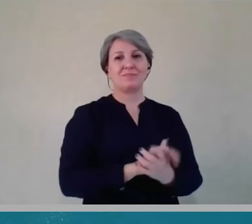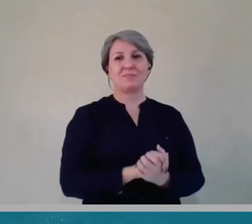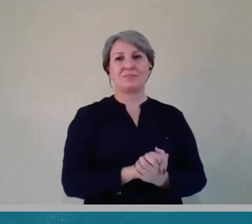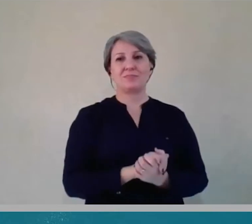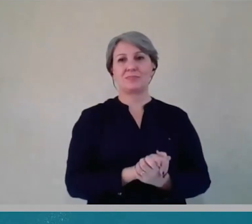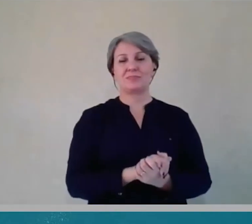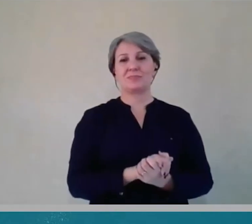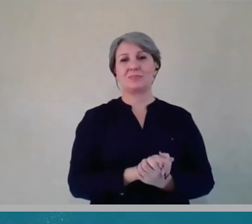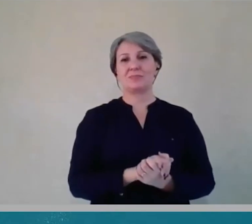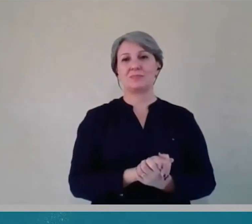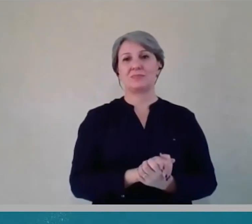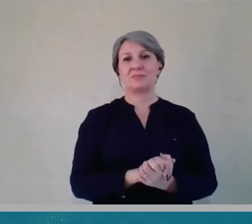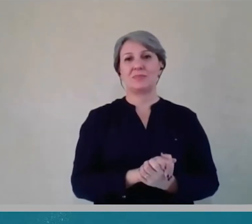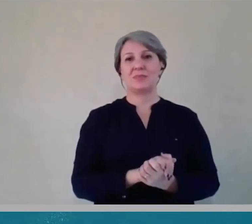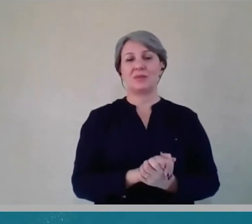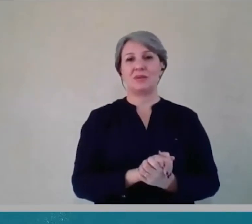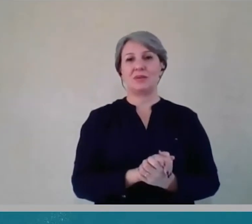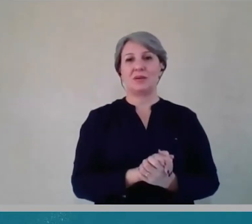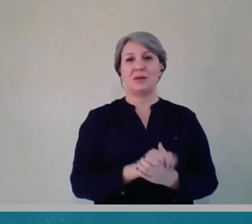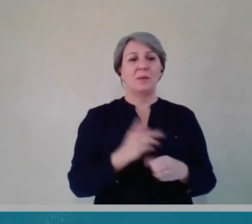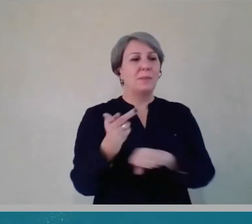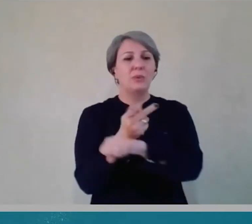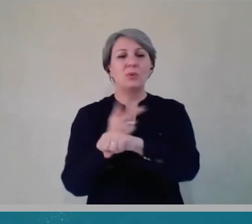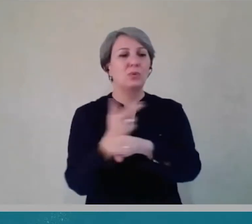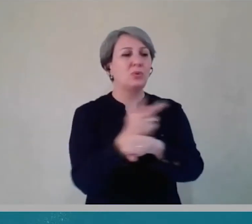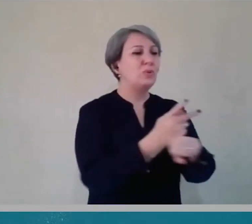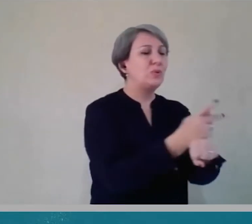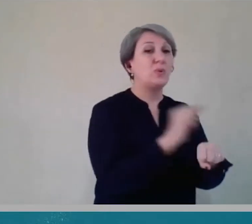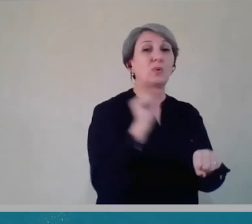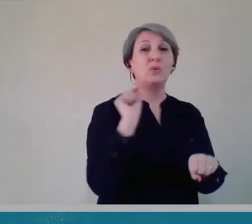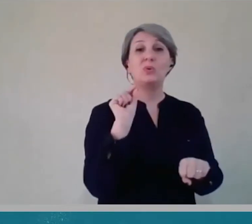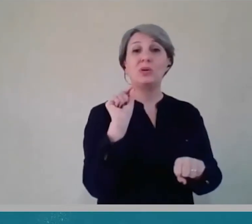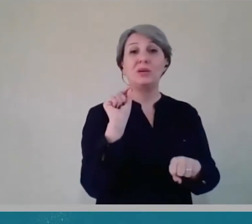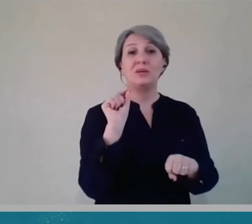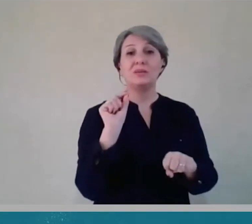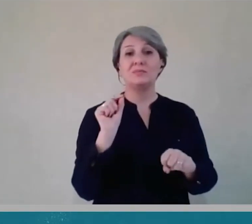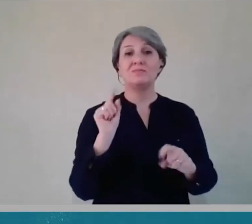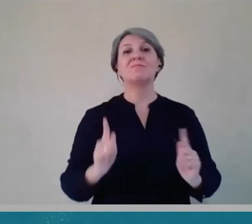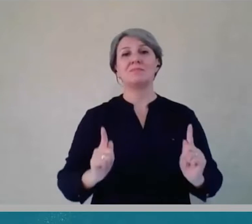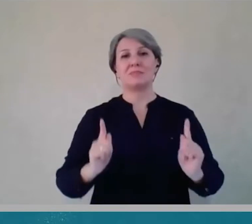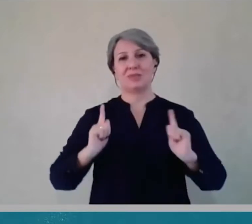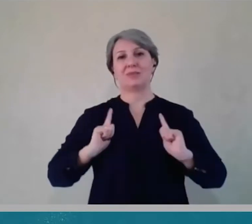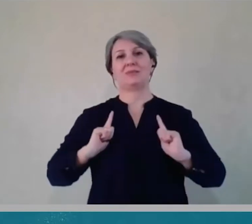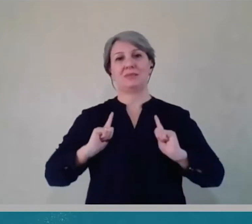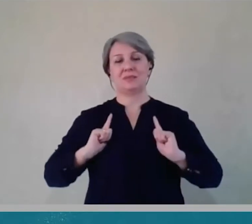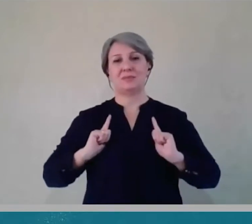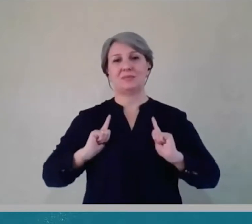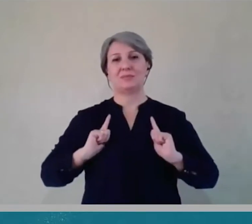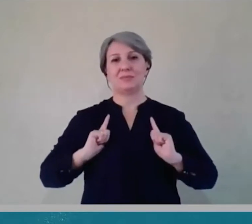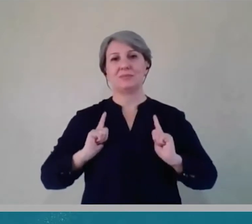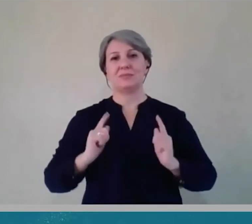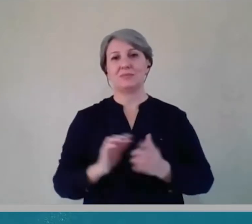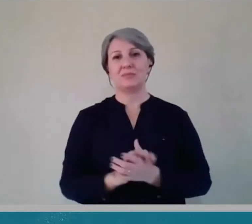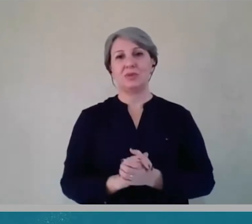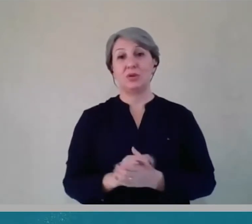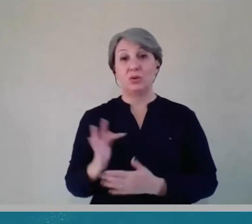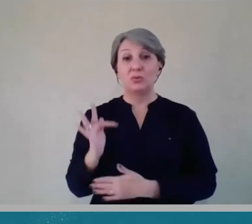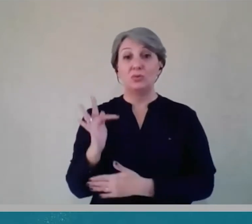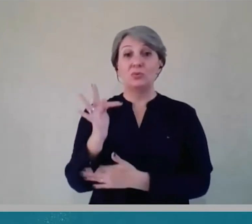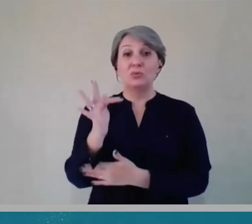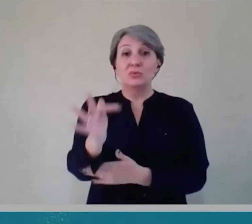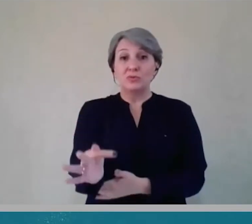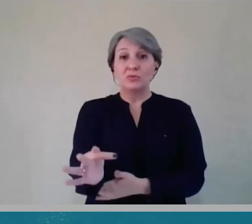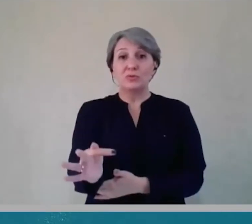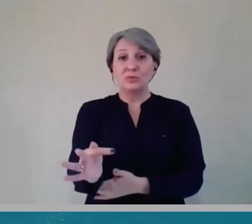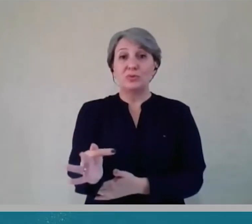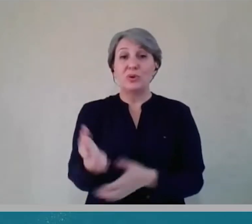coisa, eu busco o galardão. Eu quero, naquele dia, ganhar louvor